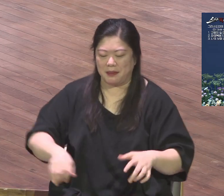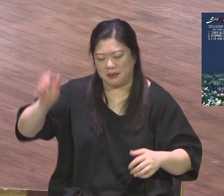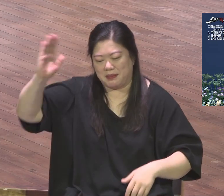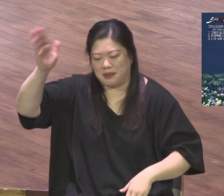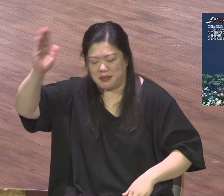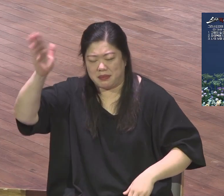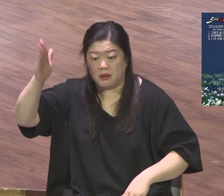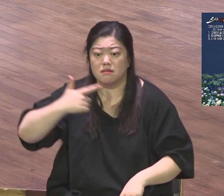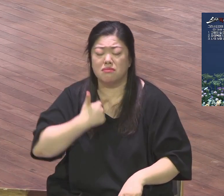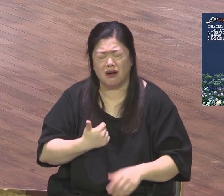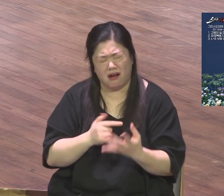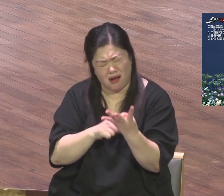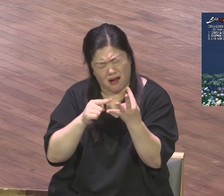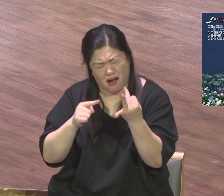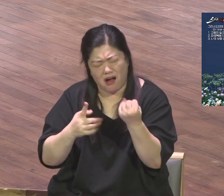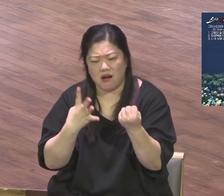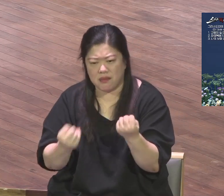했어요.